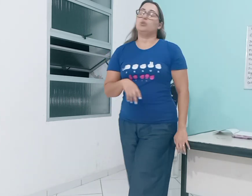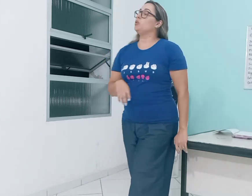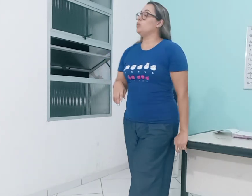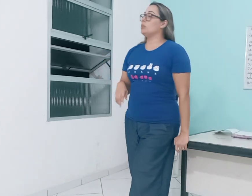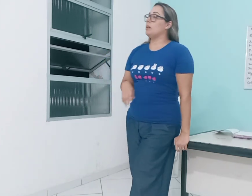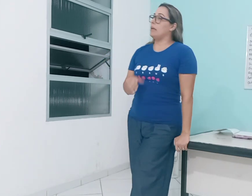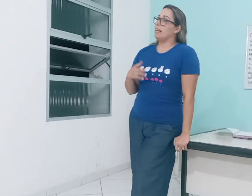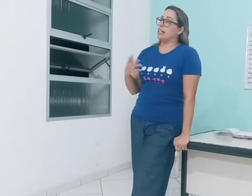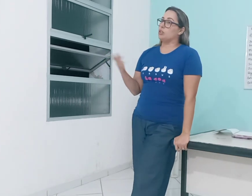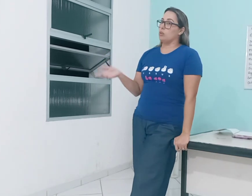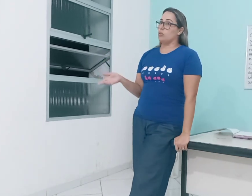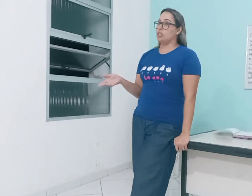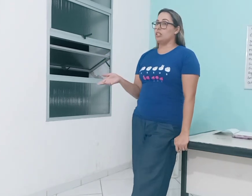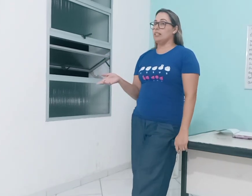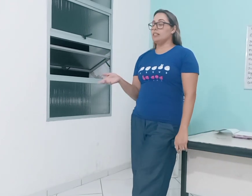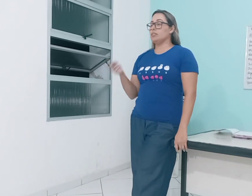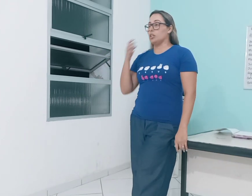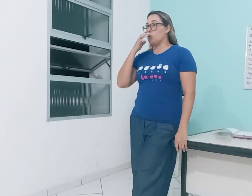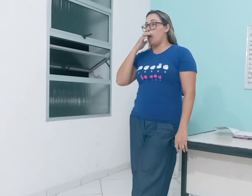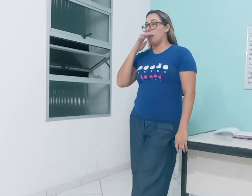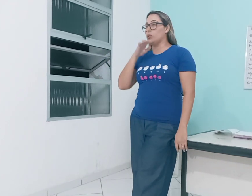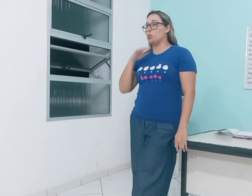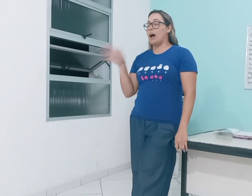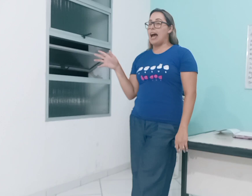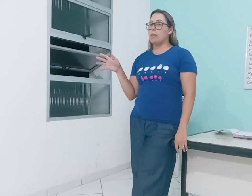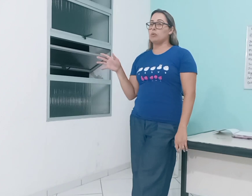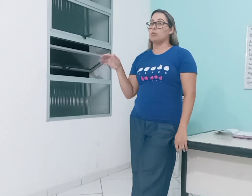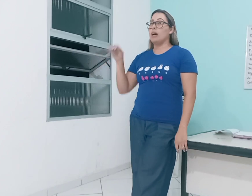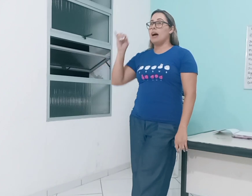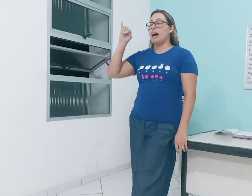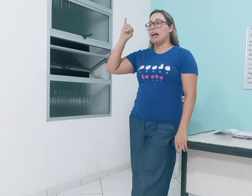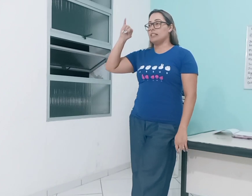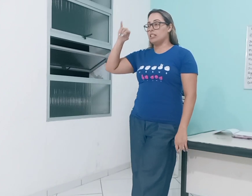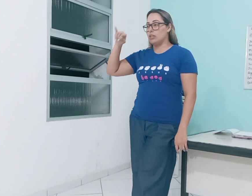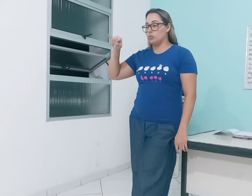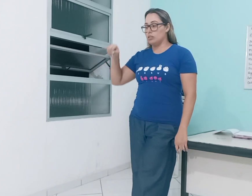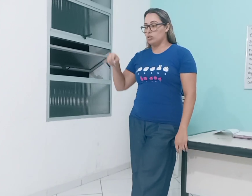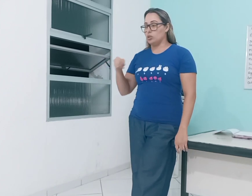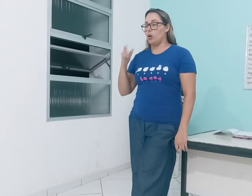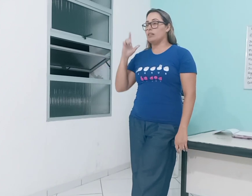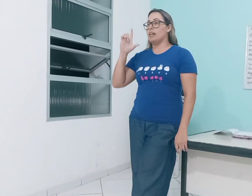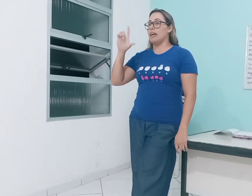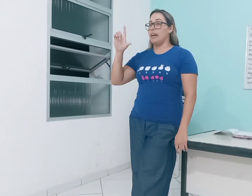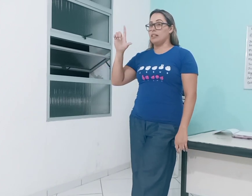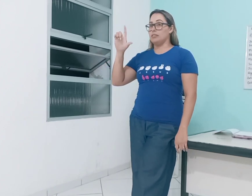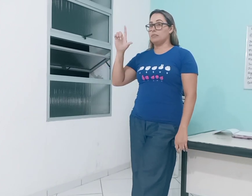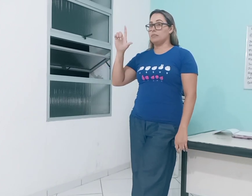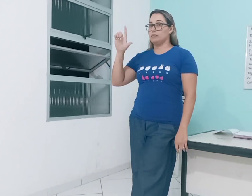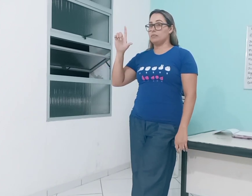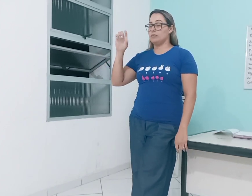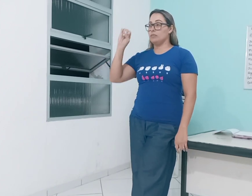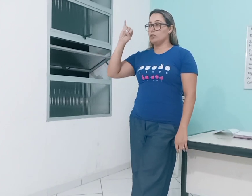Julho também é datilologia, só que como é muito rápido, a gente faz JL.